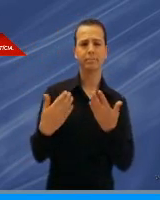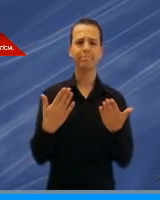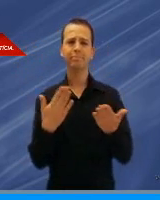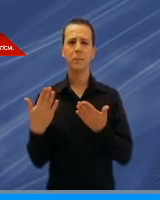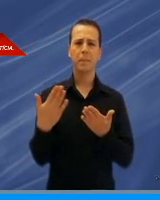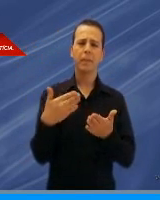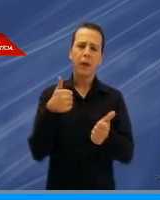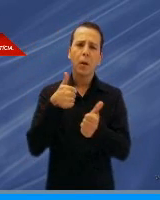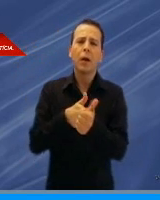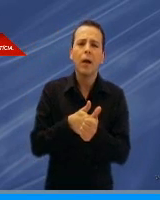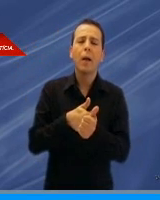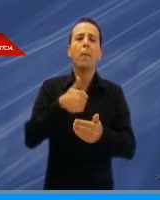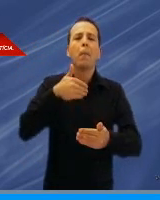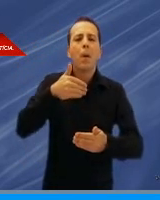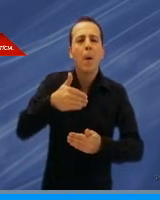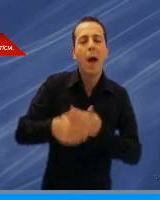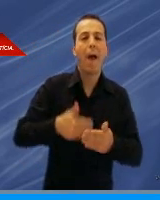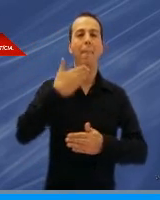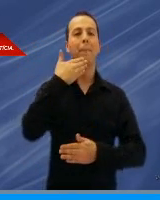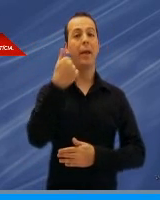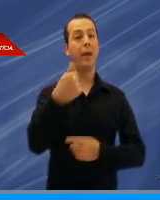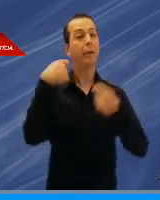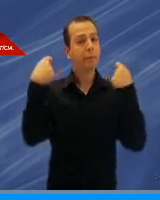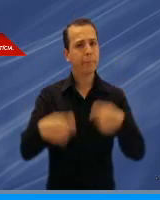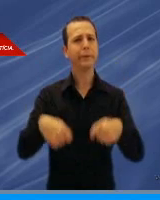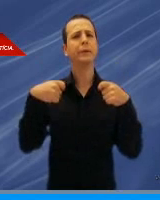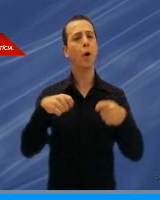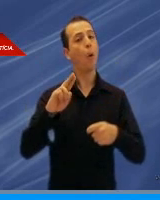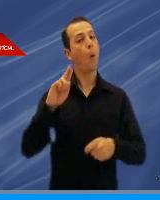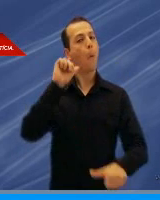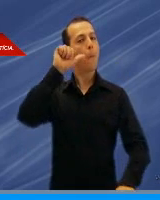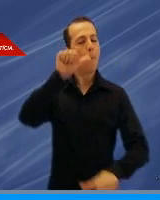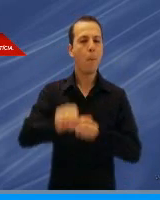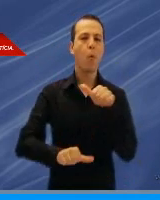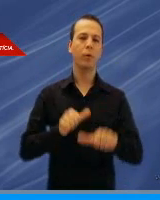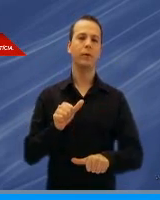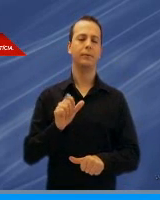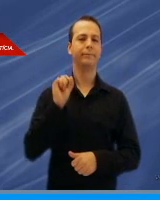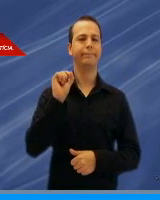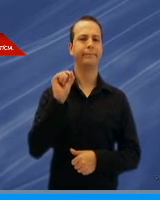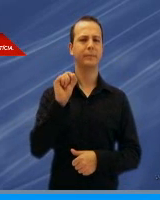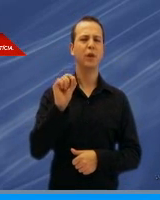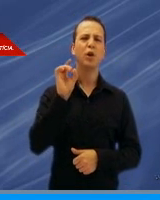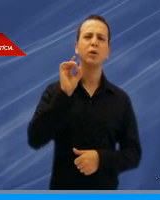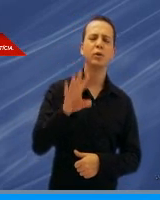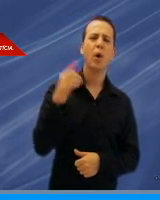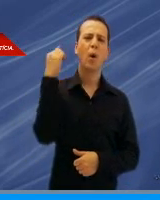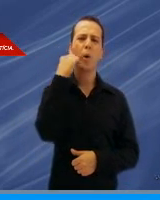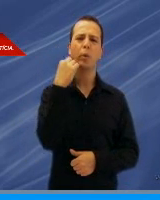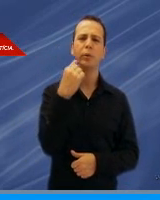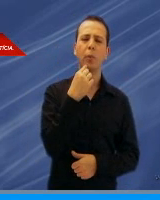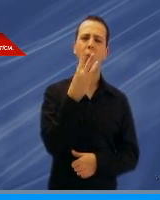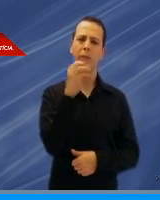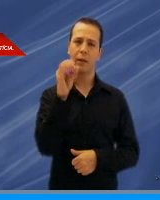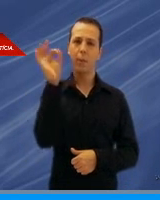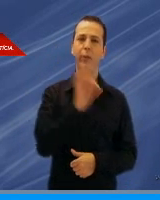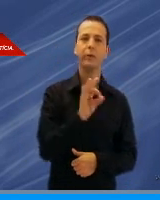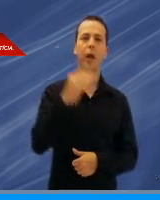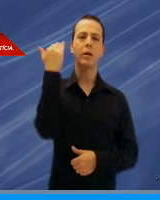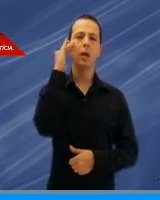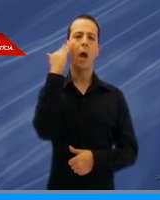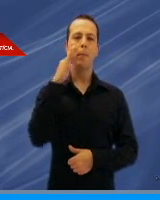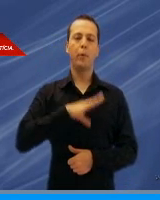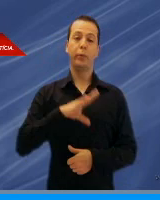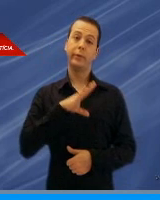nesse processo também, tentar melhorar ou mudar, que é essa questão de que apenas 30% dos surdos